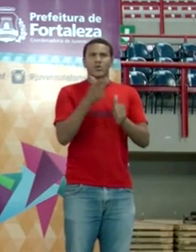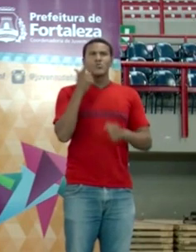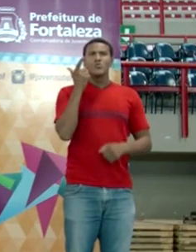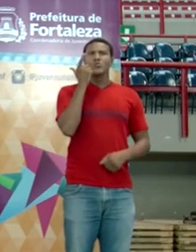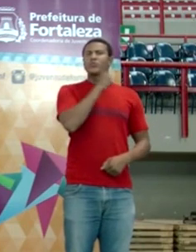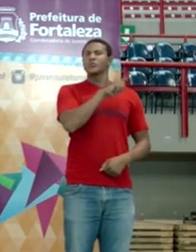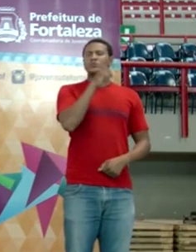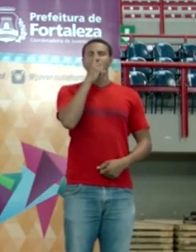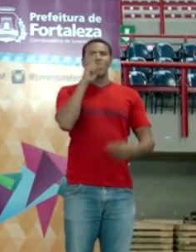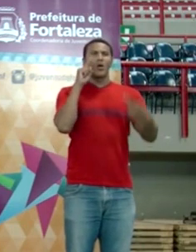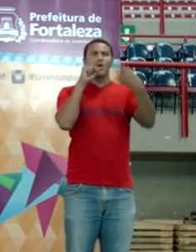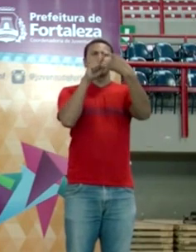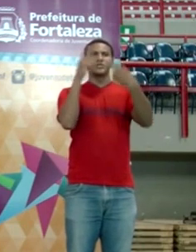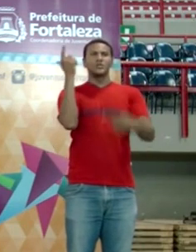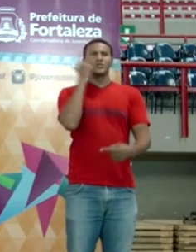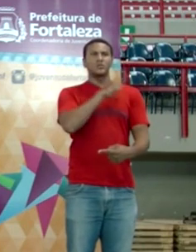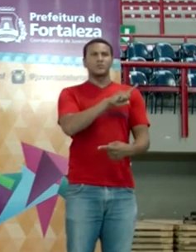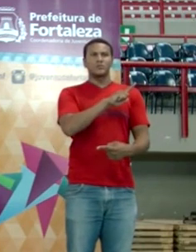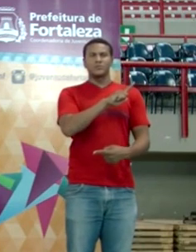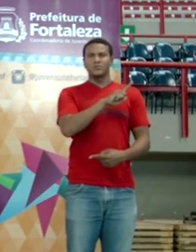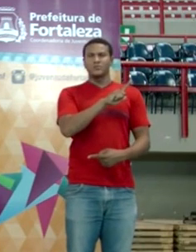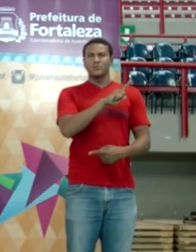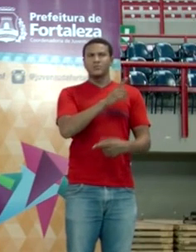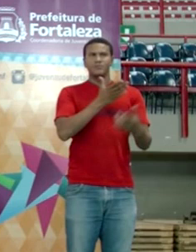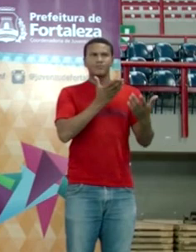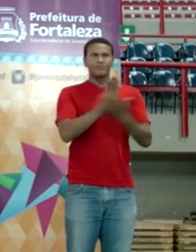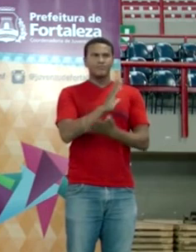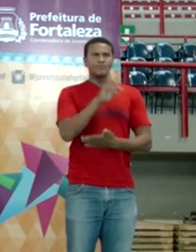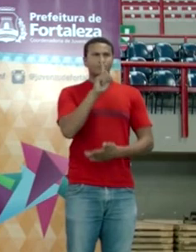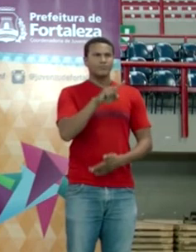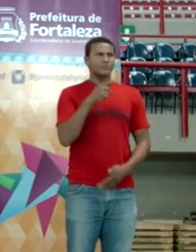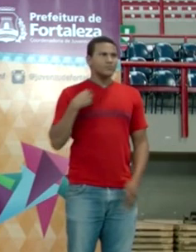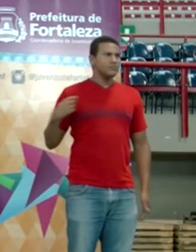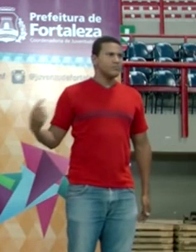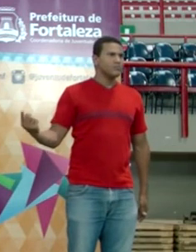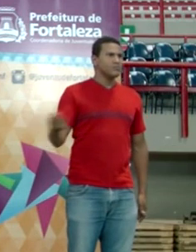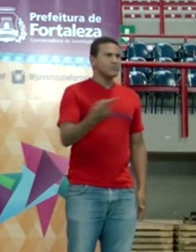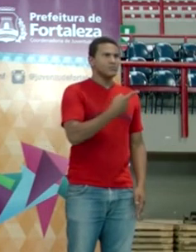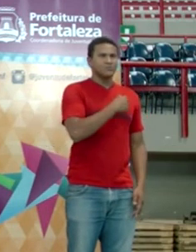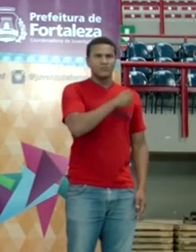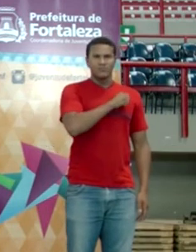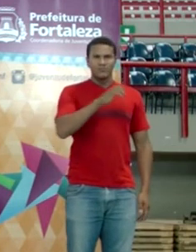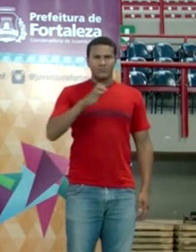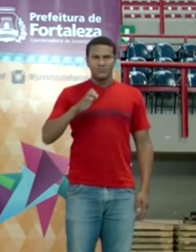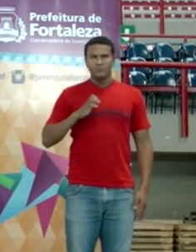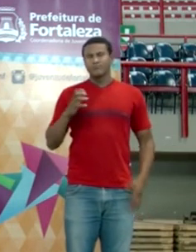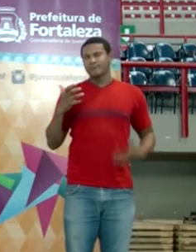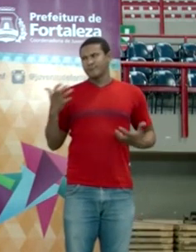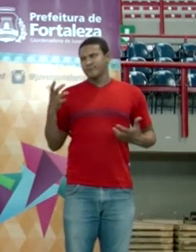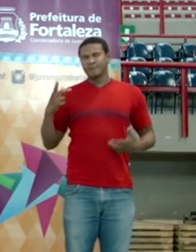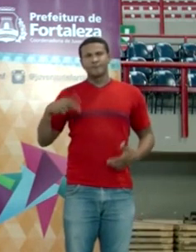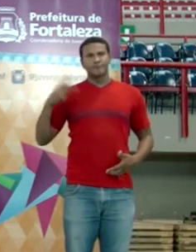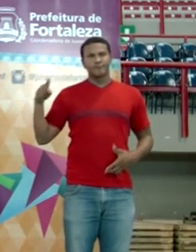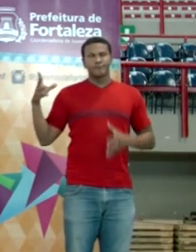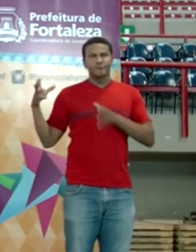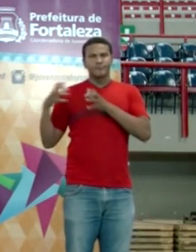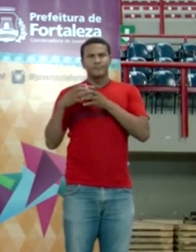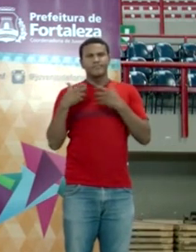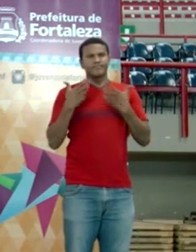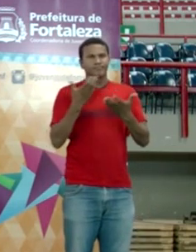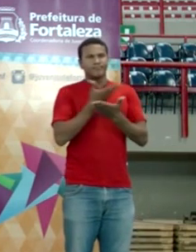nossos objetivos. Esse é o que todos nós do Academia ENEM deseja a todos vocês.